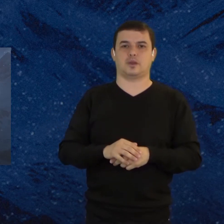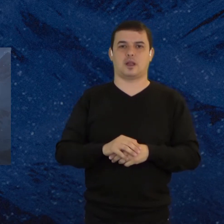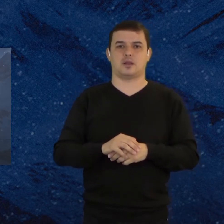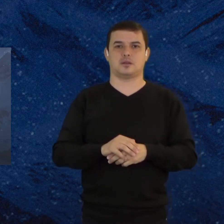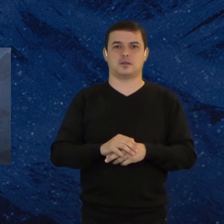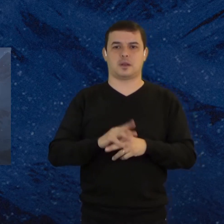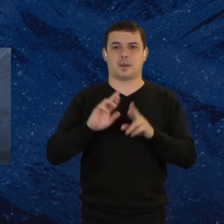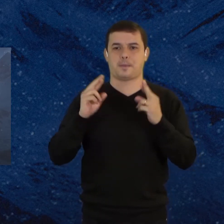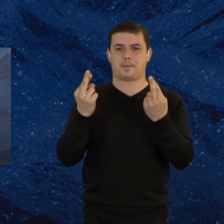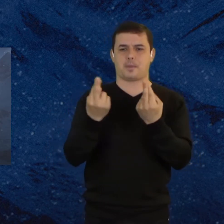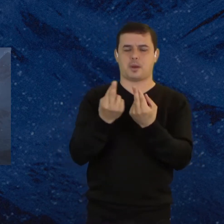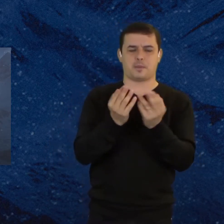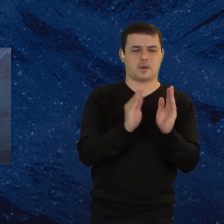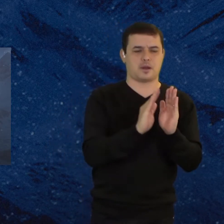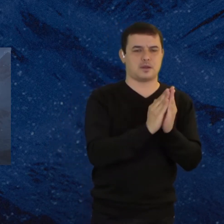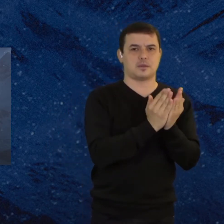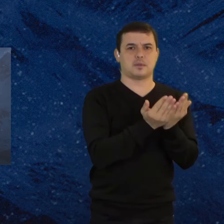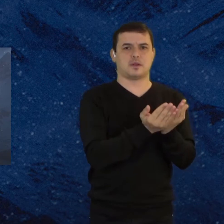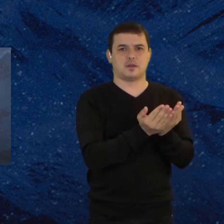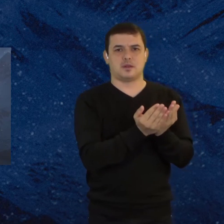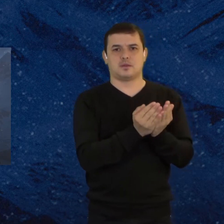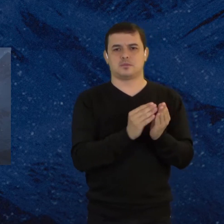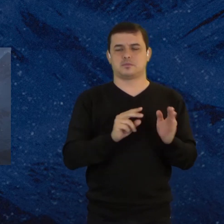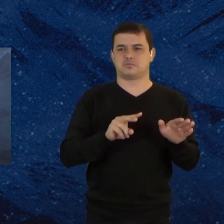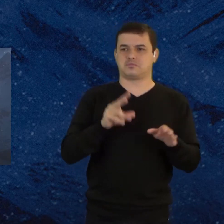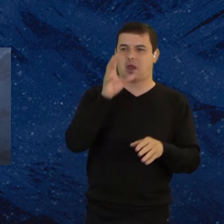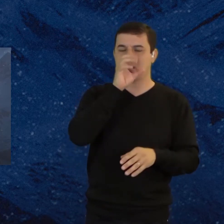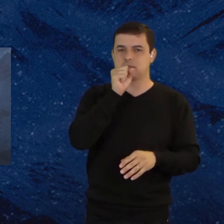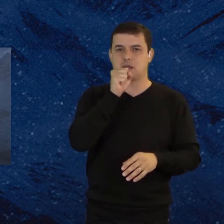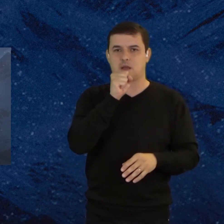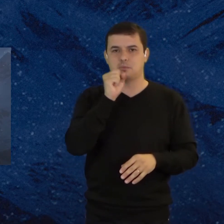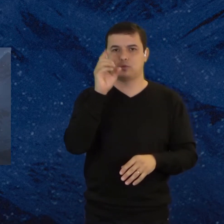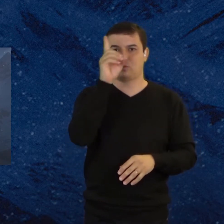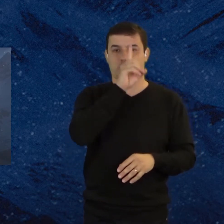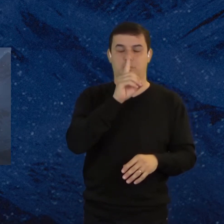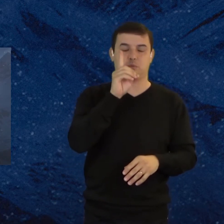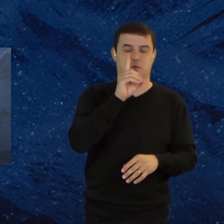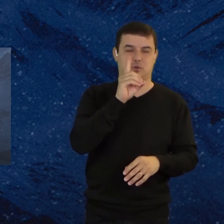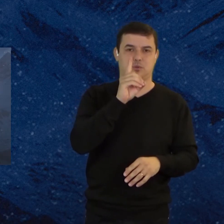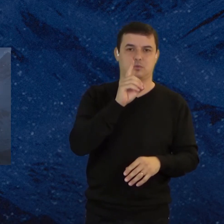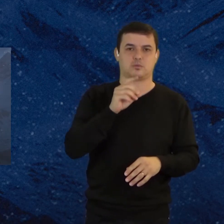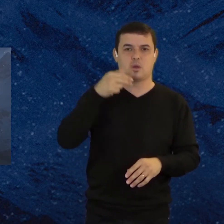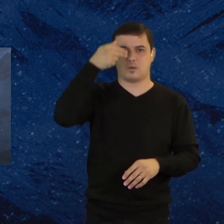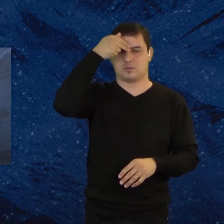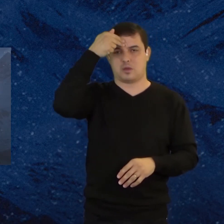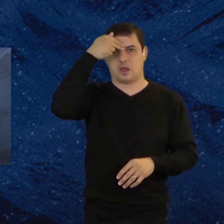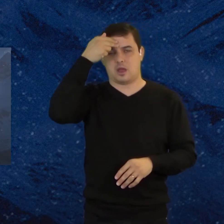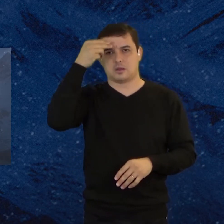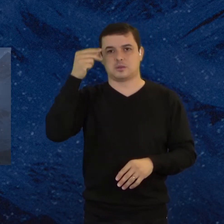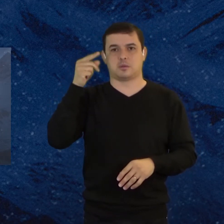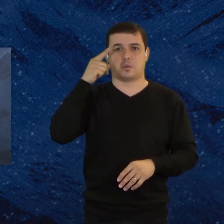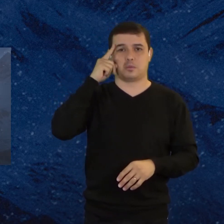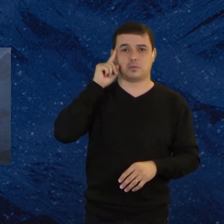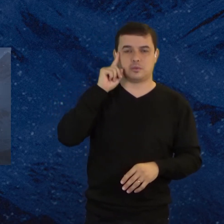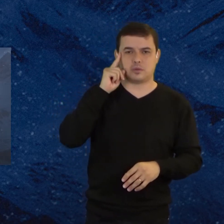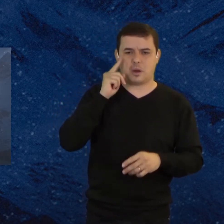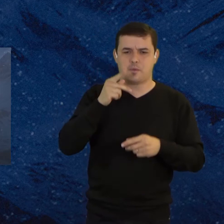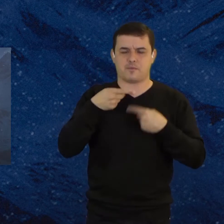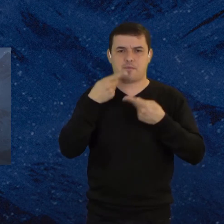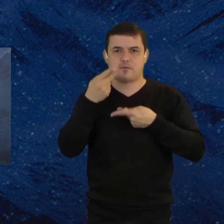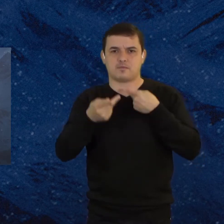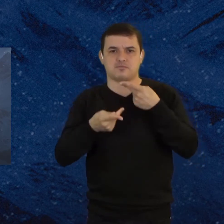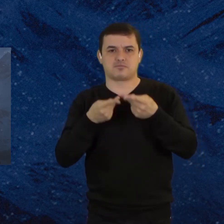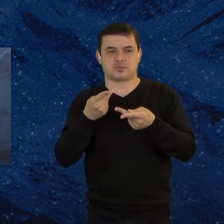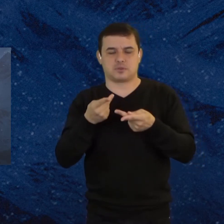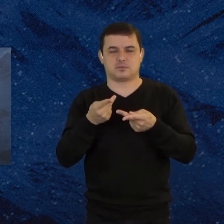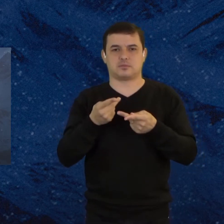da palavra do Senhor nos finais de semana. Os irmãos Esdras e Pedro Dong têm ministrado para